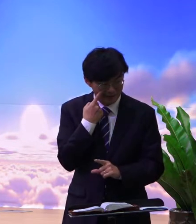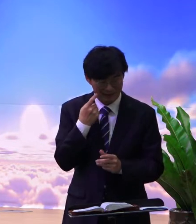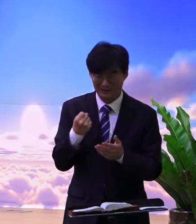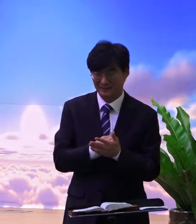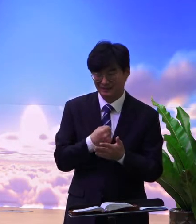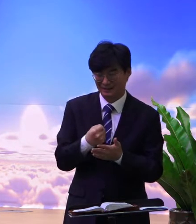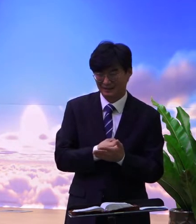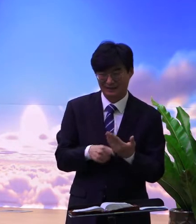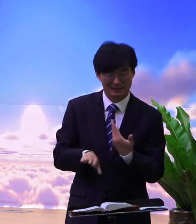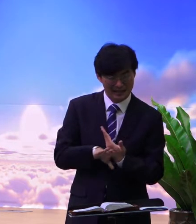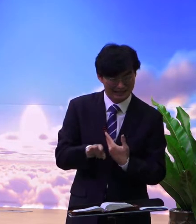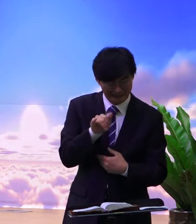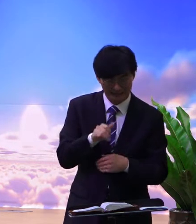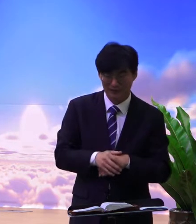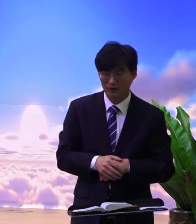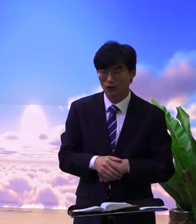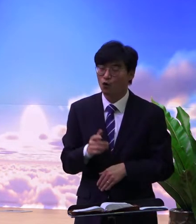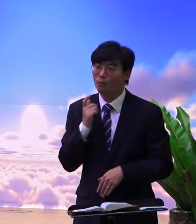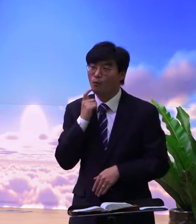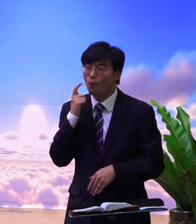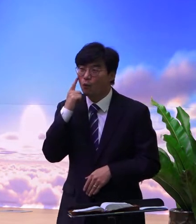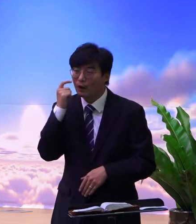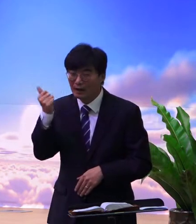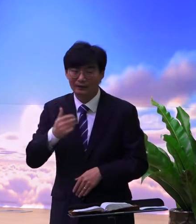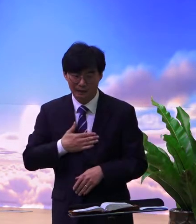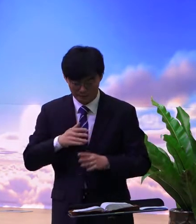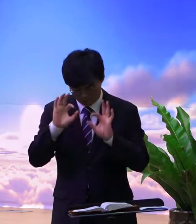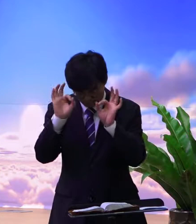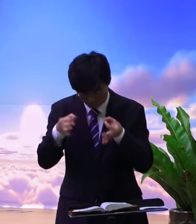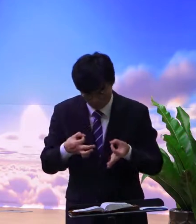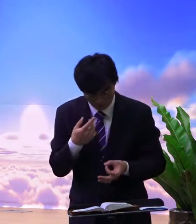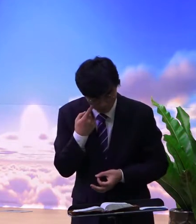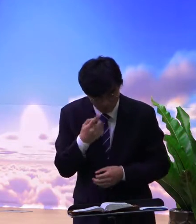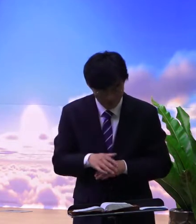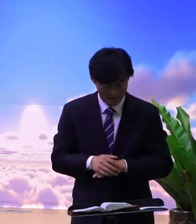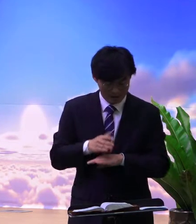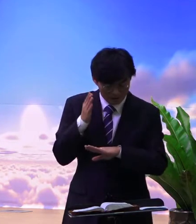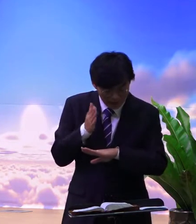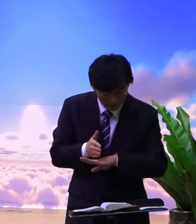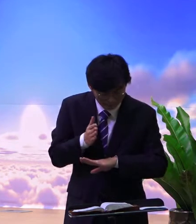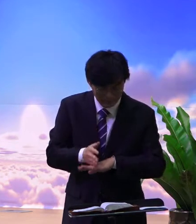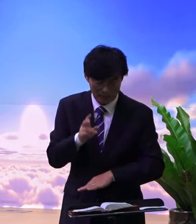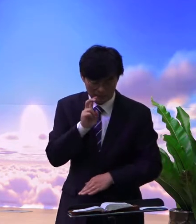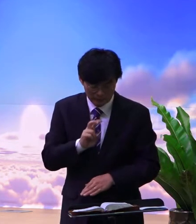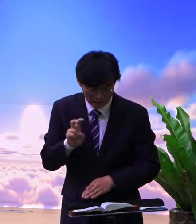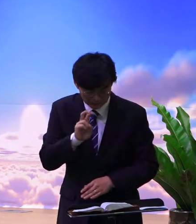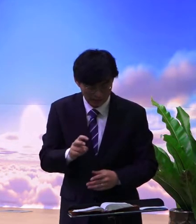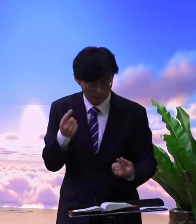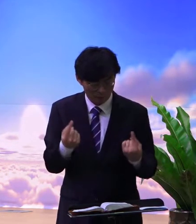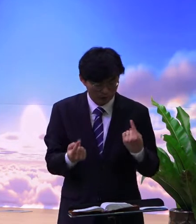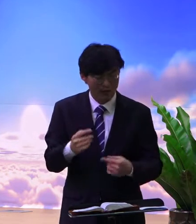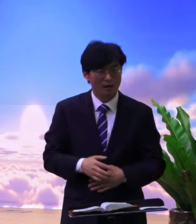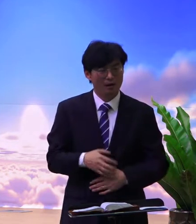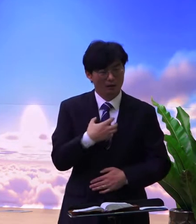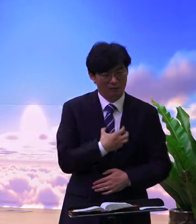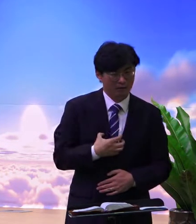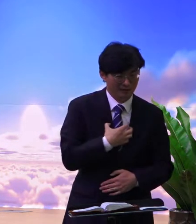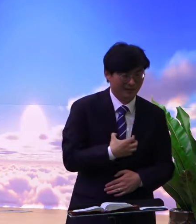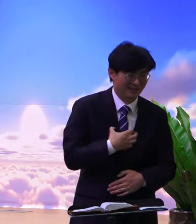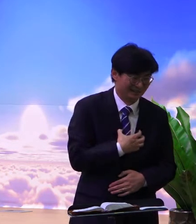사실 목사인 저 자신부터도 감사와 찬양보다는 어떤 때는 염려와